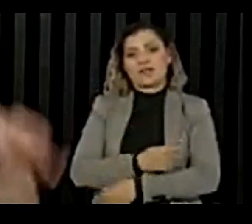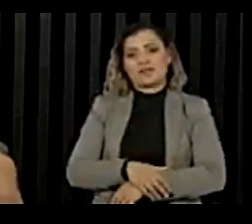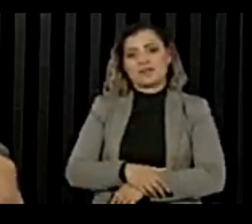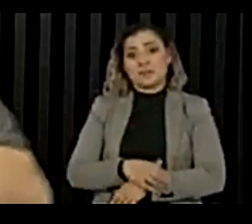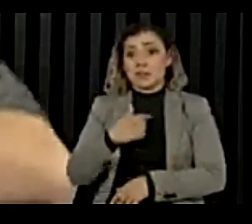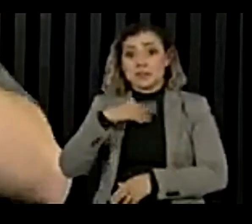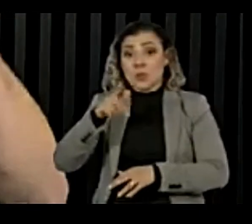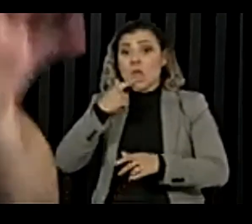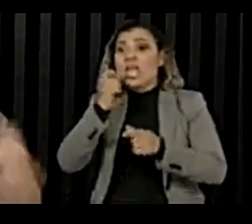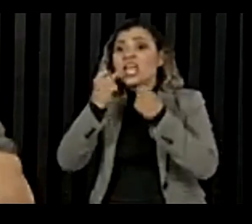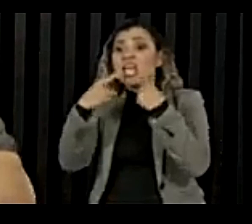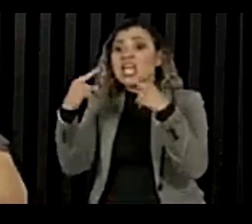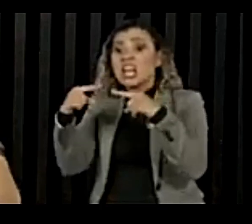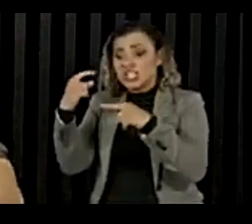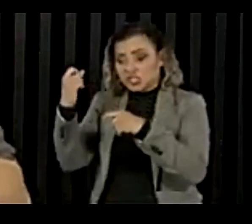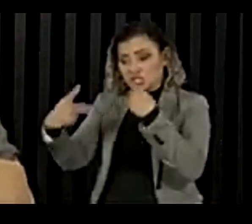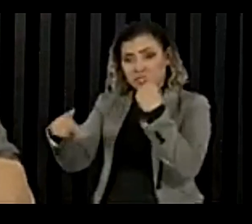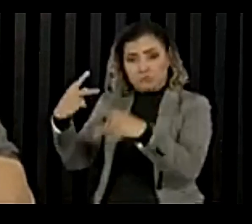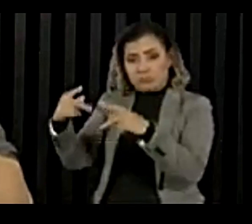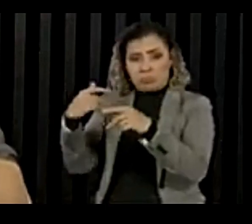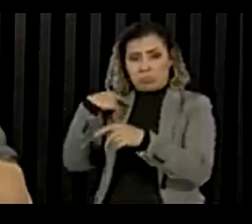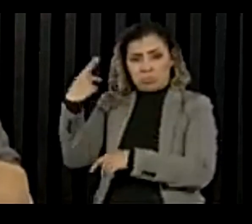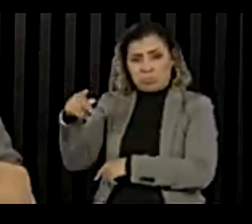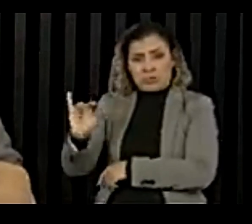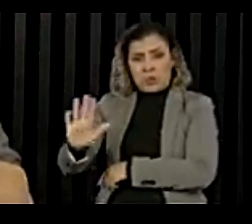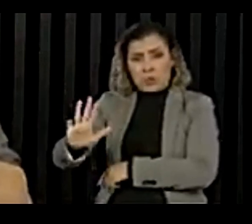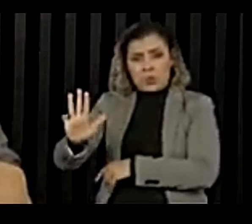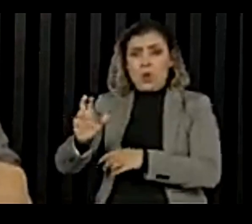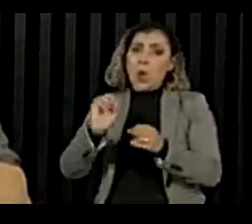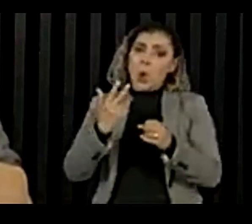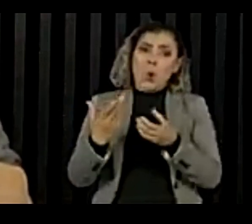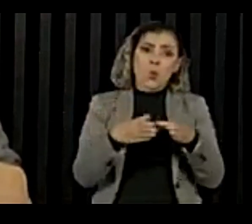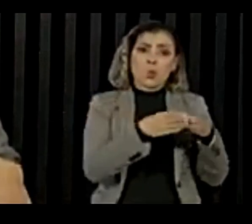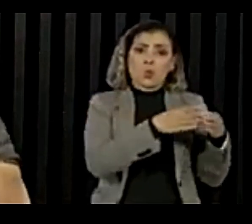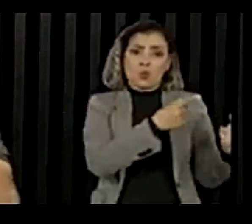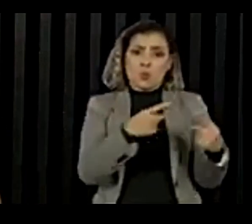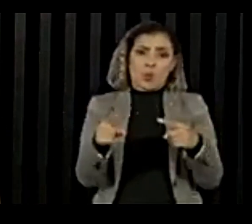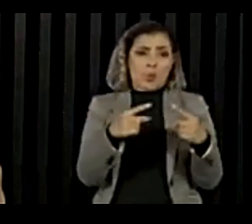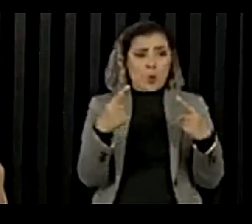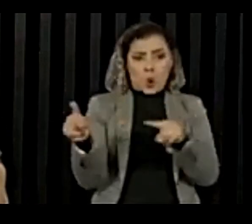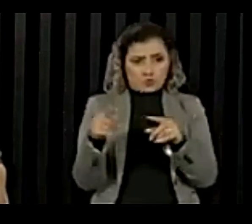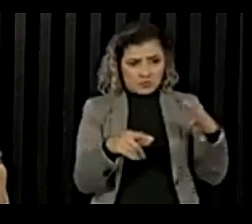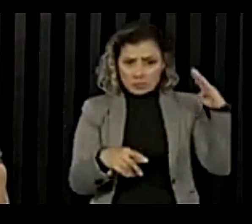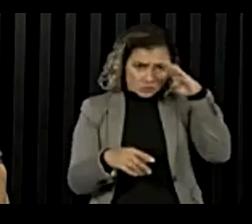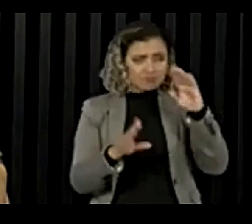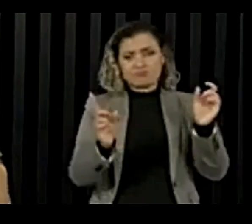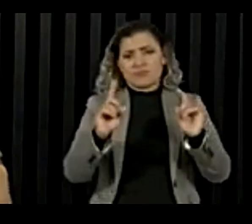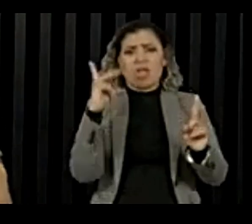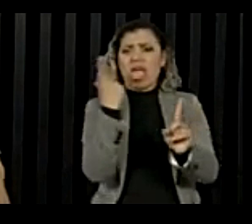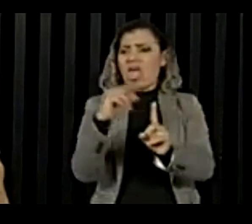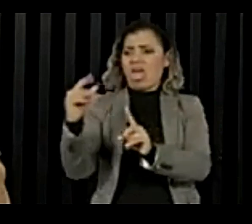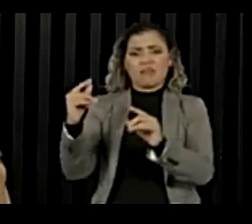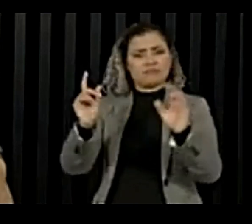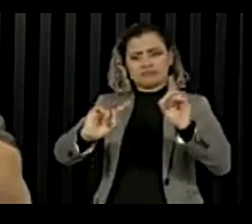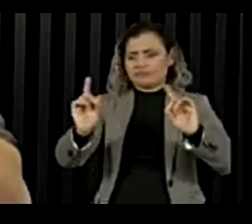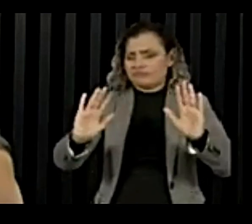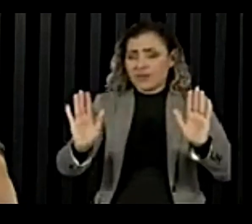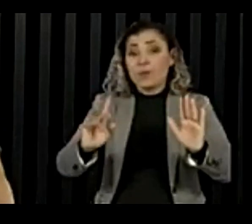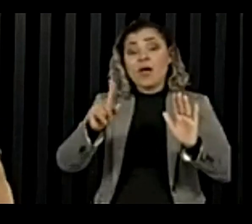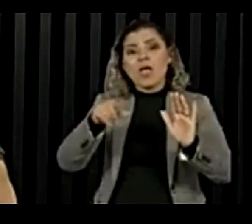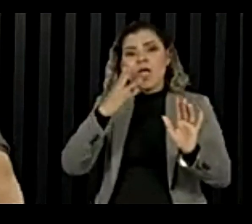uma crítica a ele ou à figura do Lula ou à oposição ao governo Bolsonaro, porque eu acho que não é o momento de bater nessas pessoas, mas